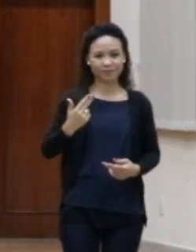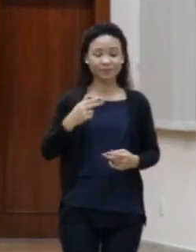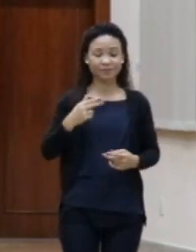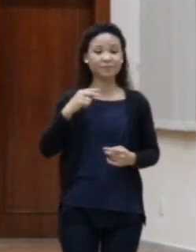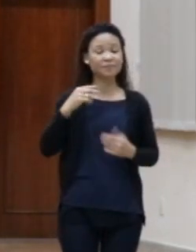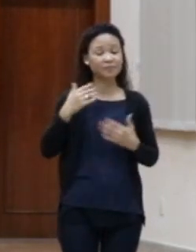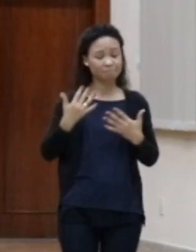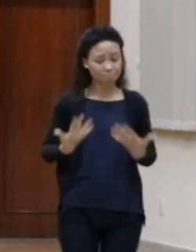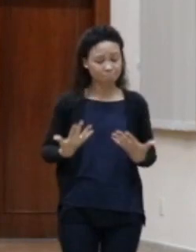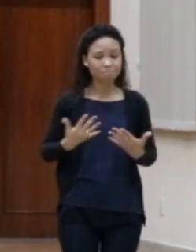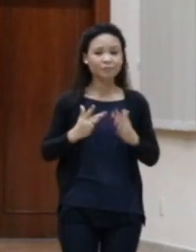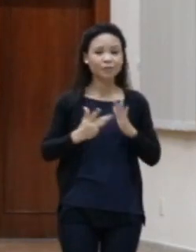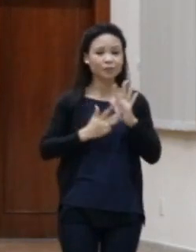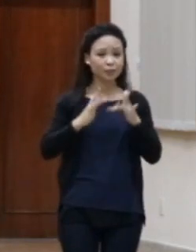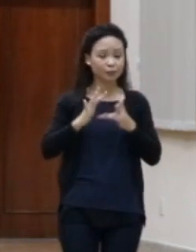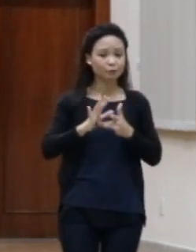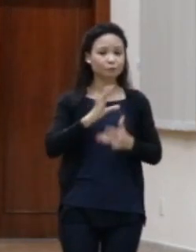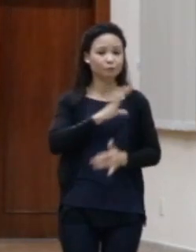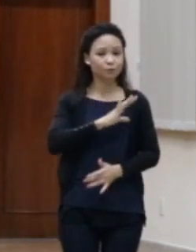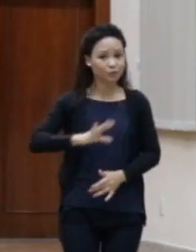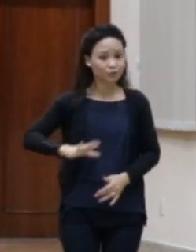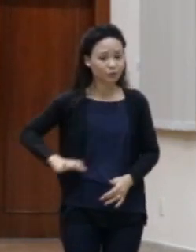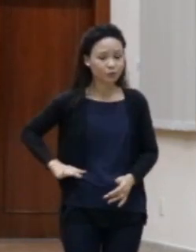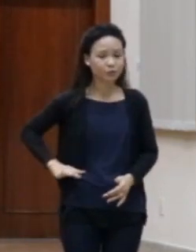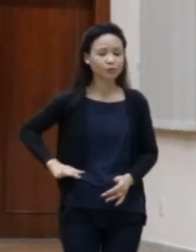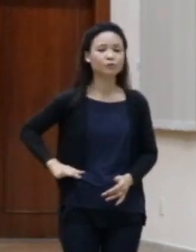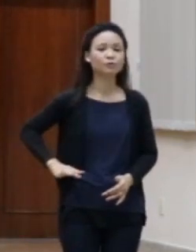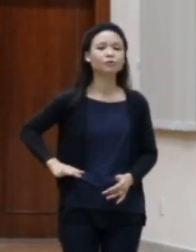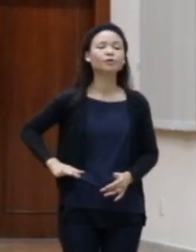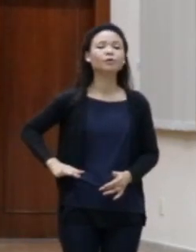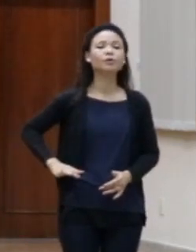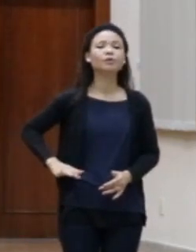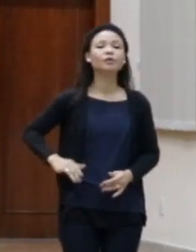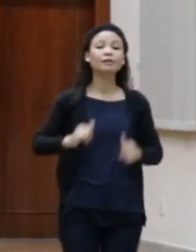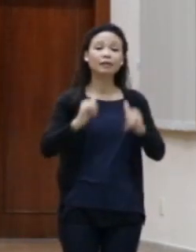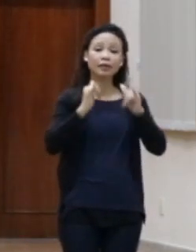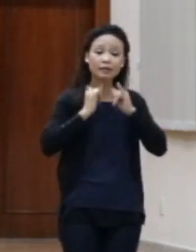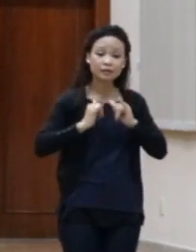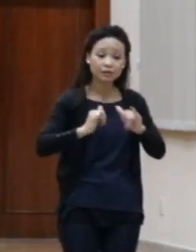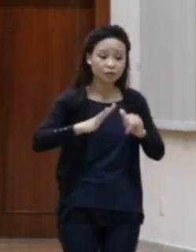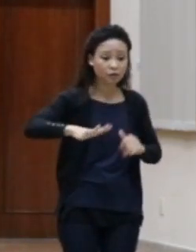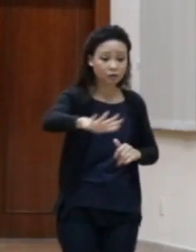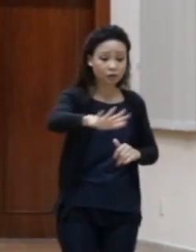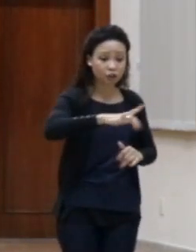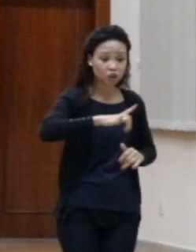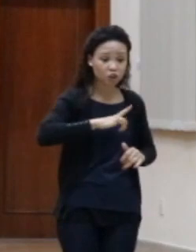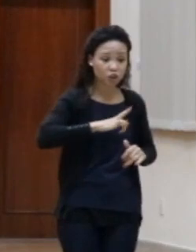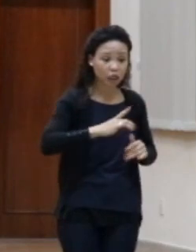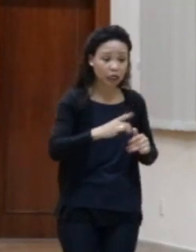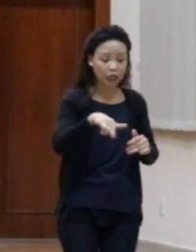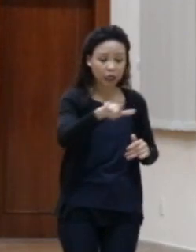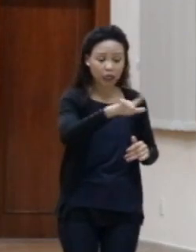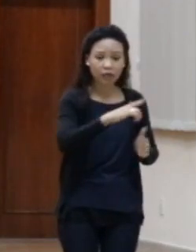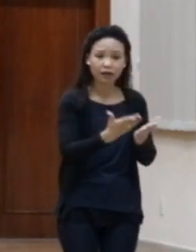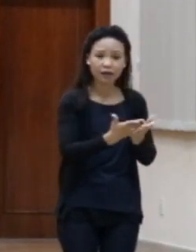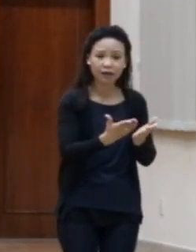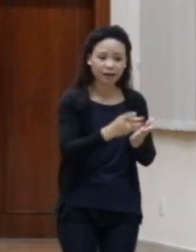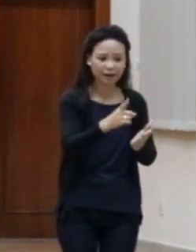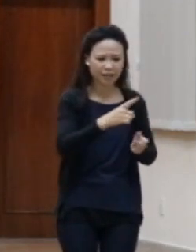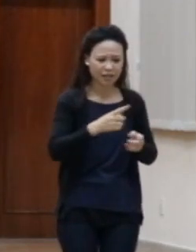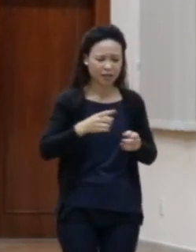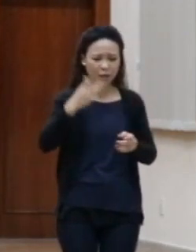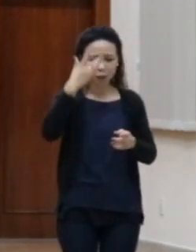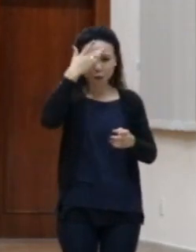Senhor Jesus Cristo declarou aos cristãos perseguidos de uma cidade chamada Esmirna, registrada